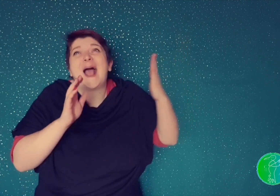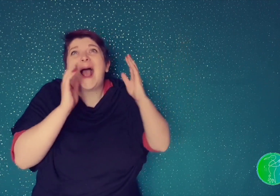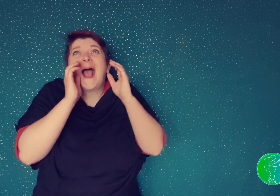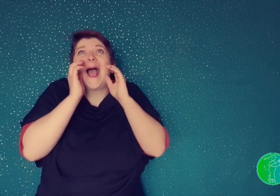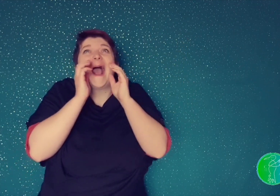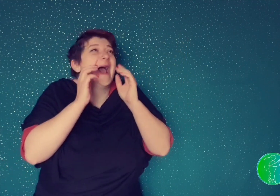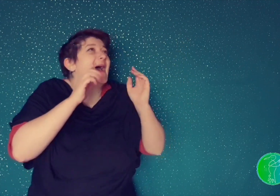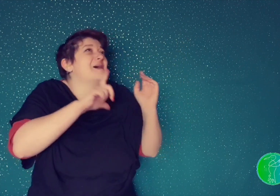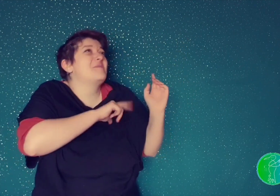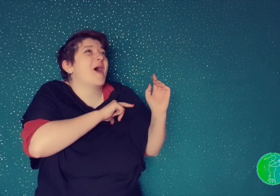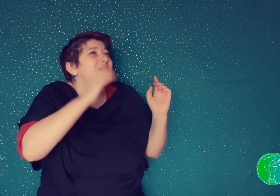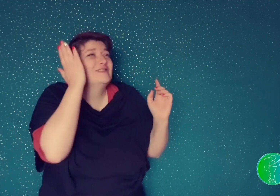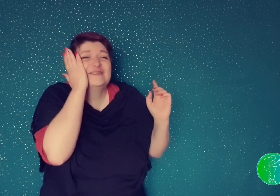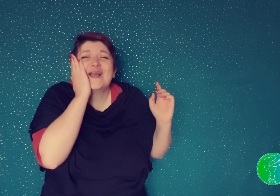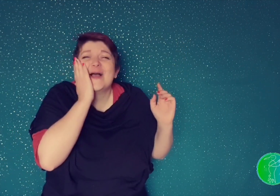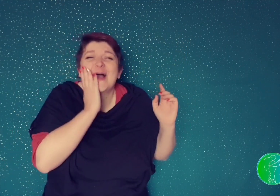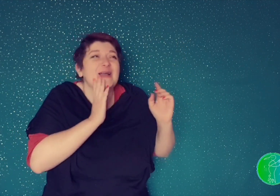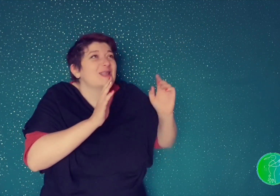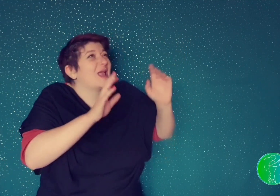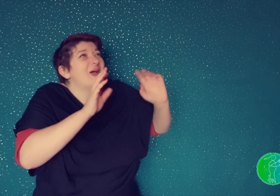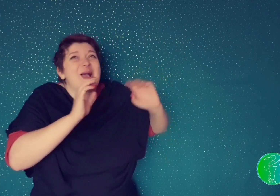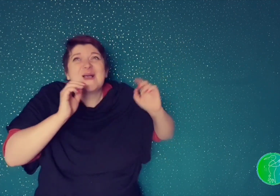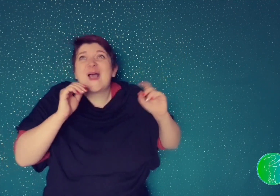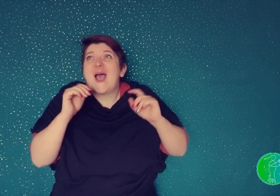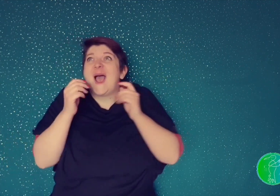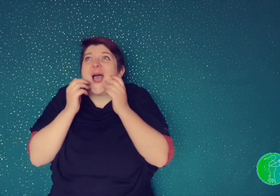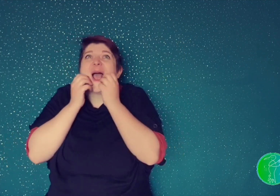Merci, aimable agent, cria la vieille dame.